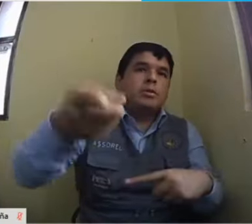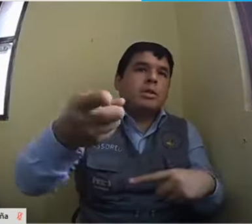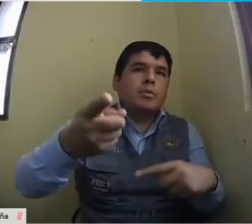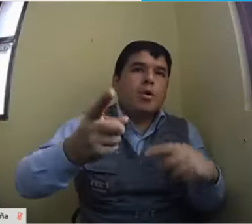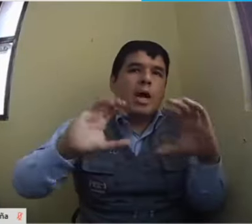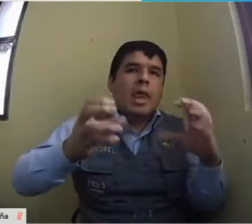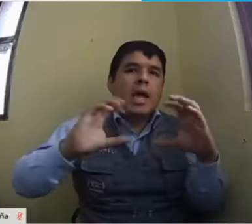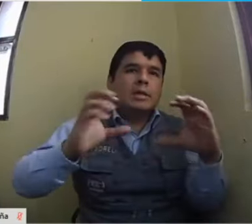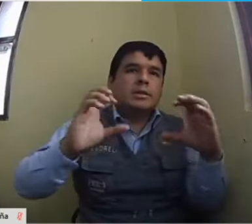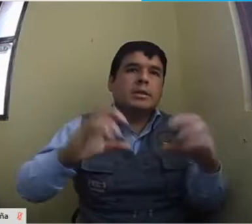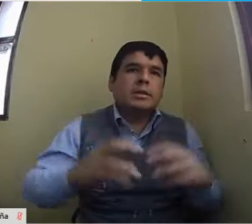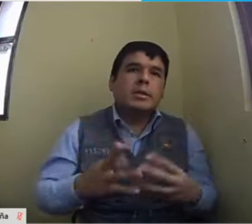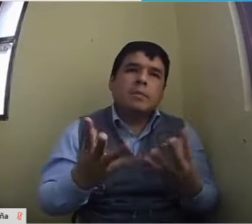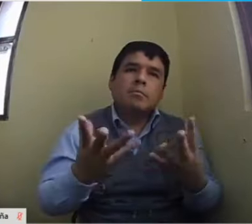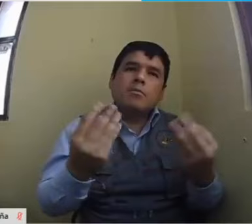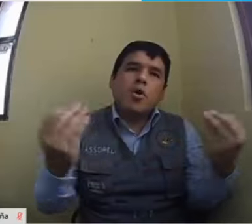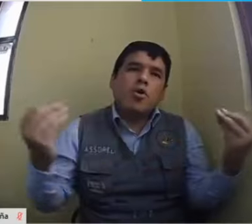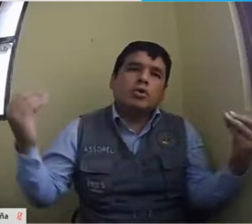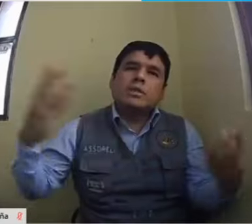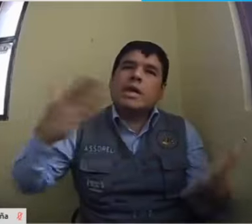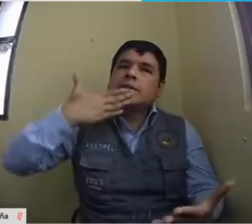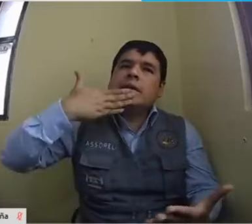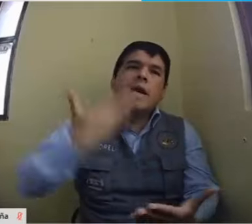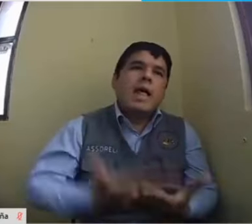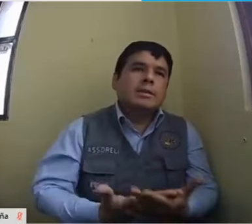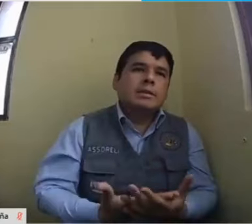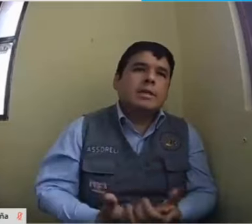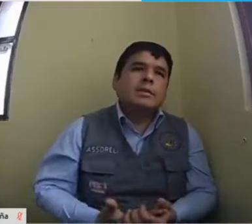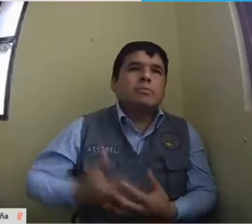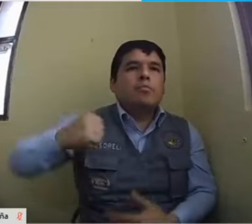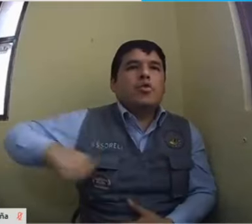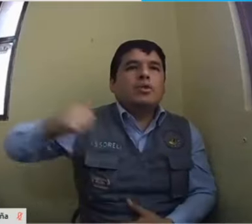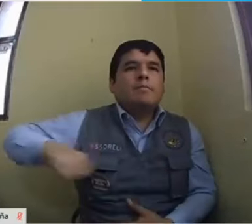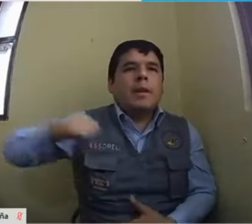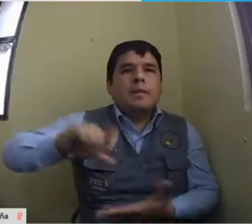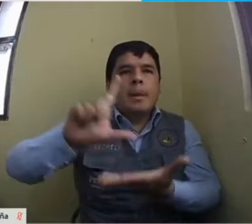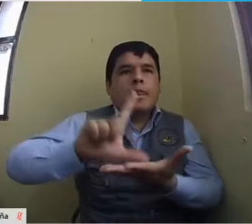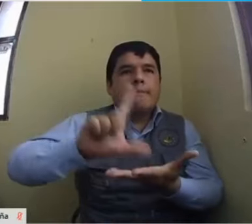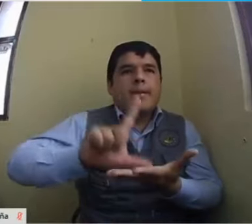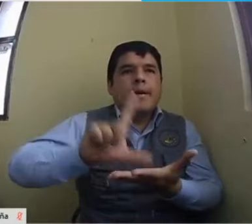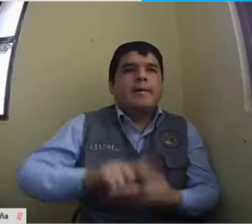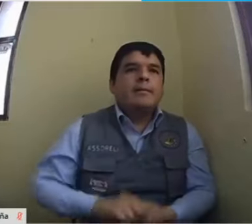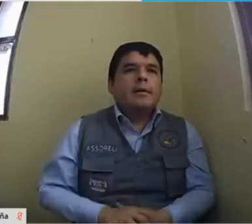Muchas gracias por su tiempo, dice Ronald. Vamos a estar en comunicación. Muchas gracias otra vez.